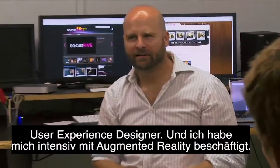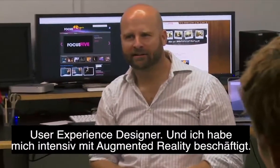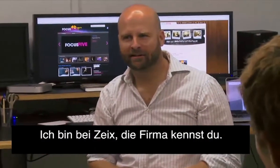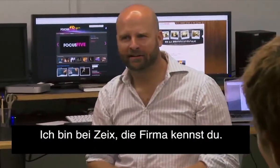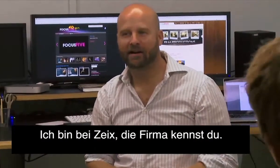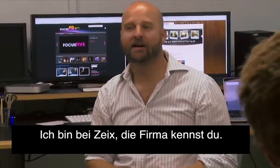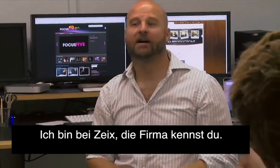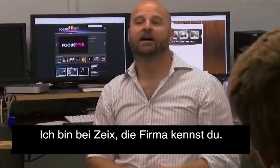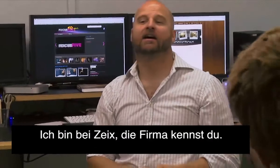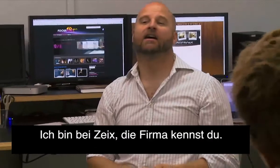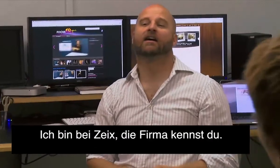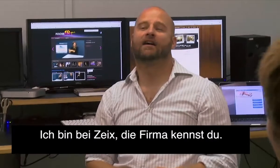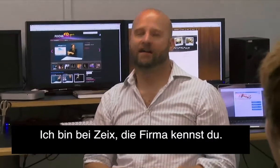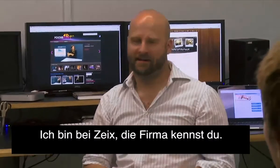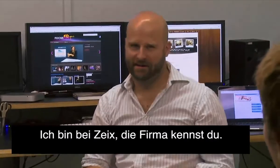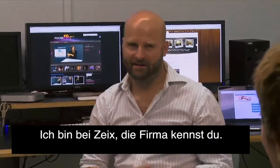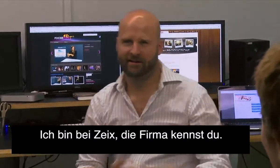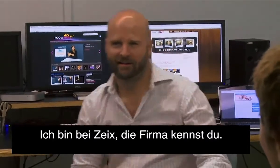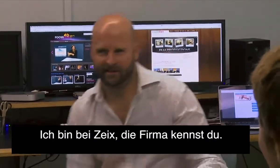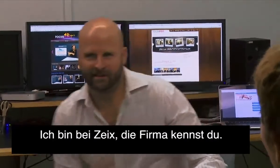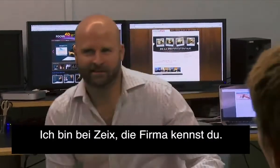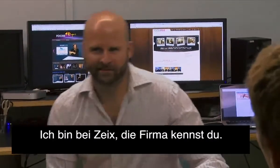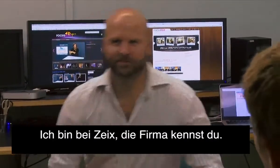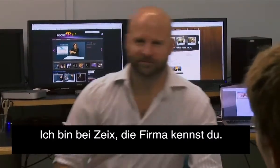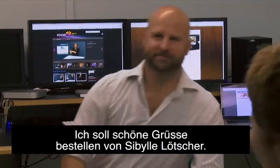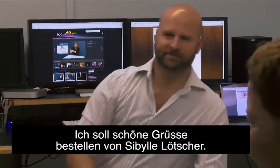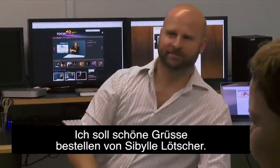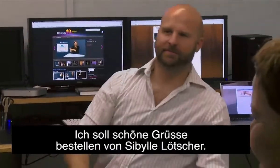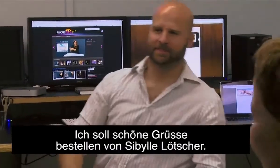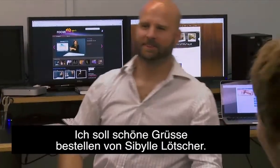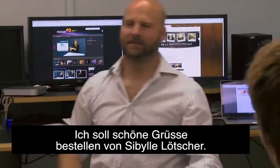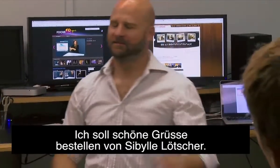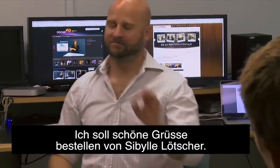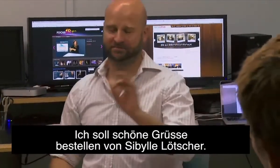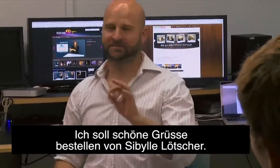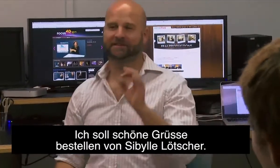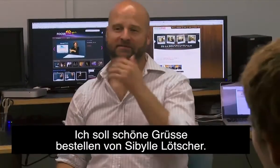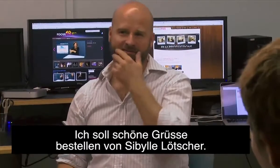beschäftigt. Ich bin bei Zeix, die Firma kennst du. Ich soll schöne Grüße bestellen von Sibyl Lütscher.